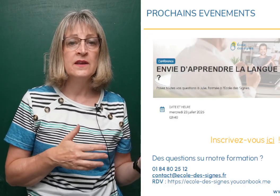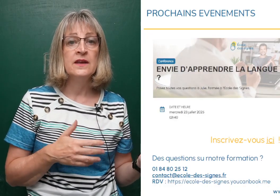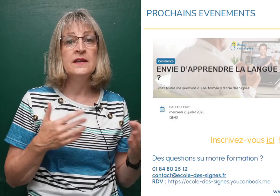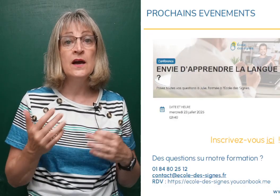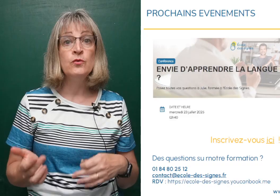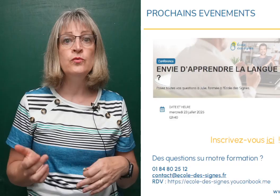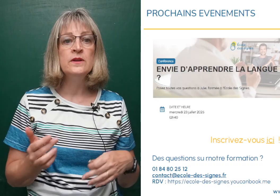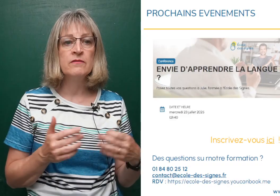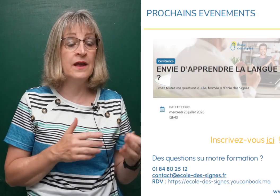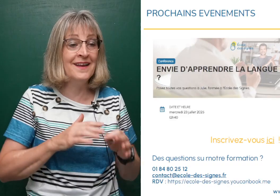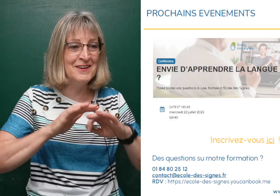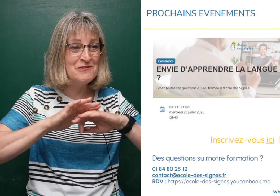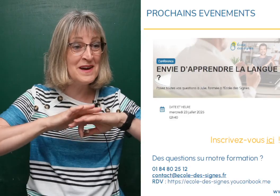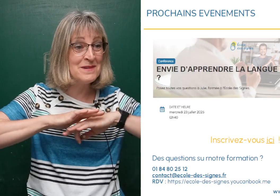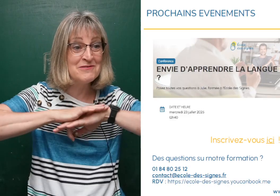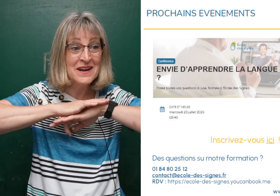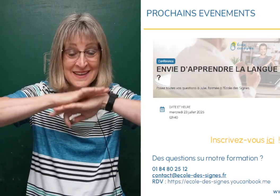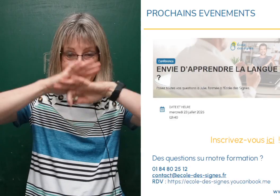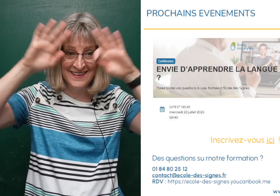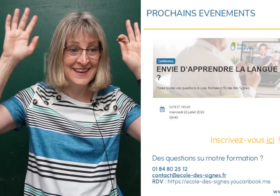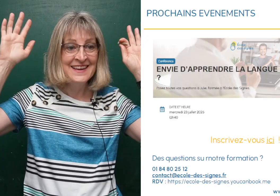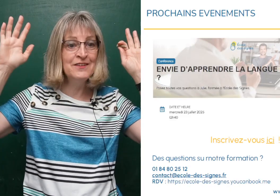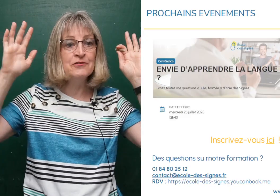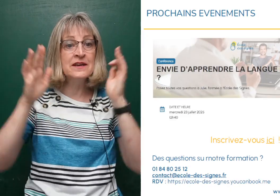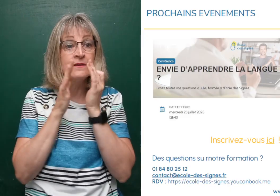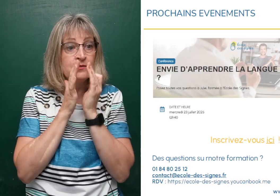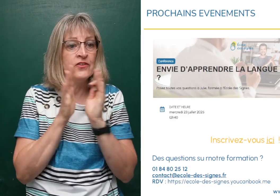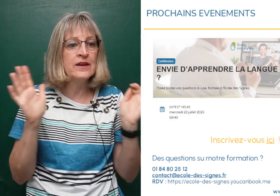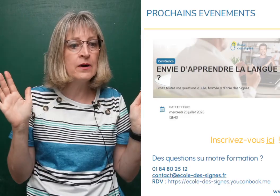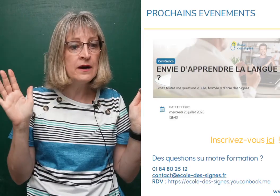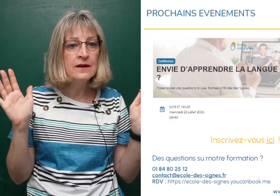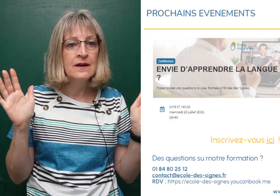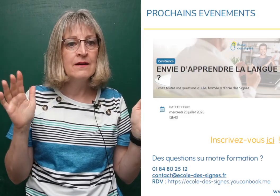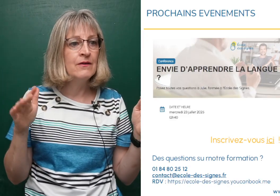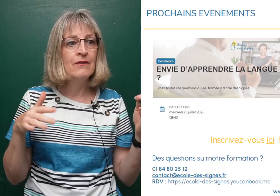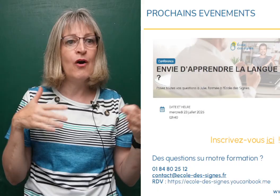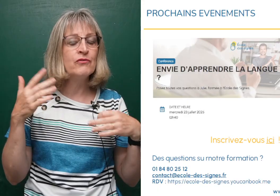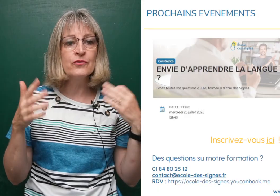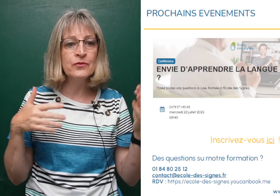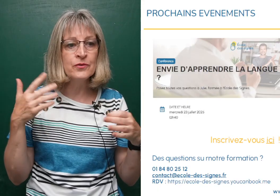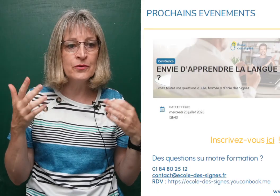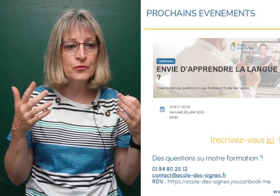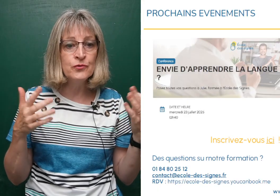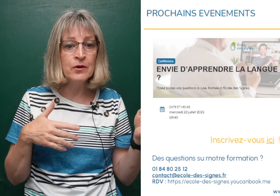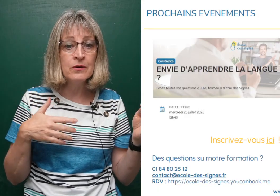il a eu, enfin, le verbe avoir, il devient je ne sais quoi, en fonction du temps de